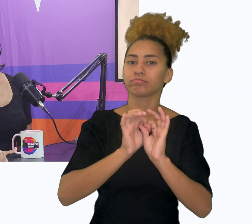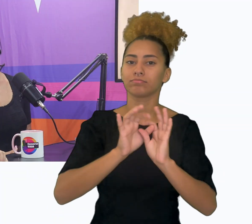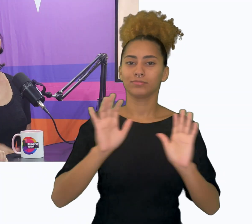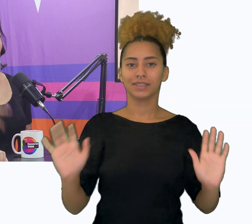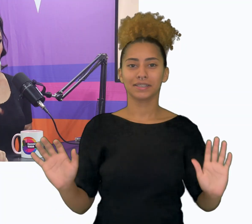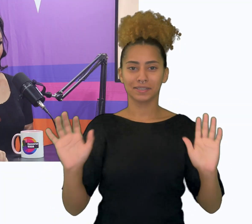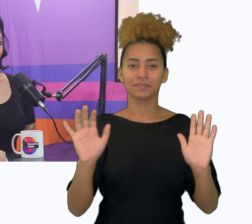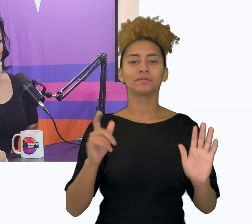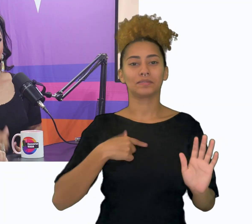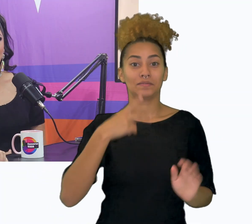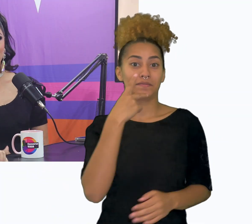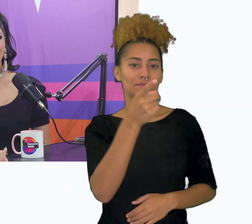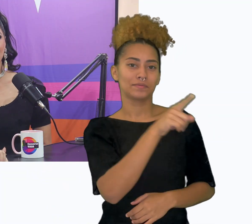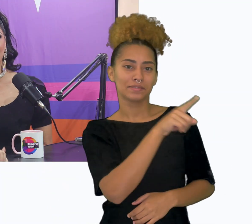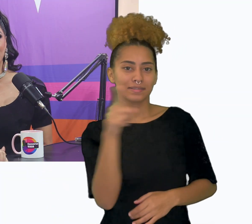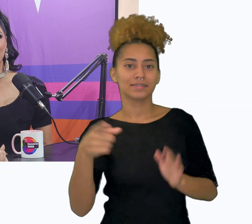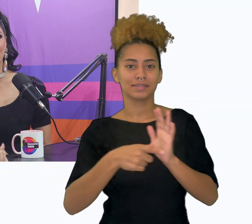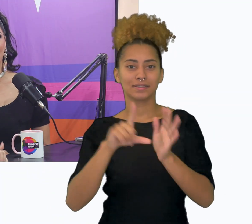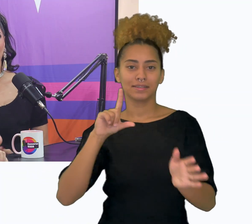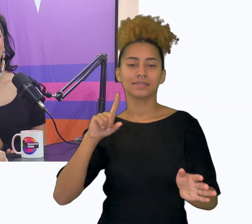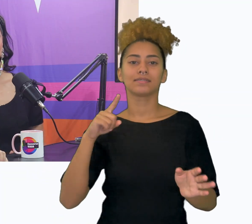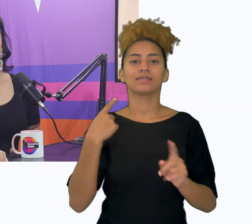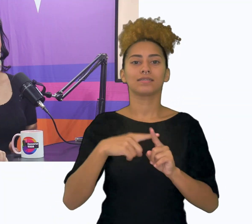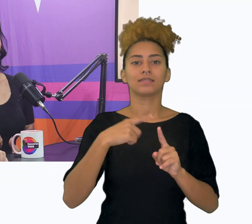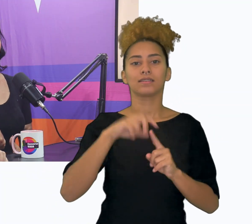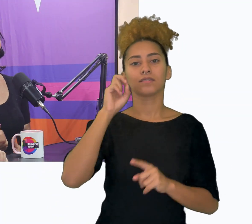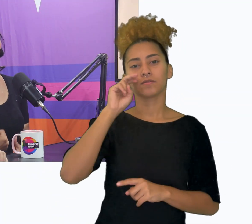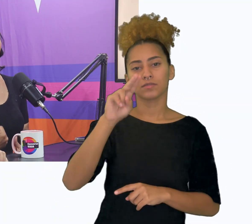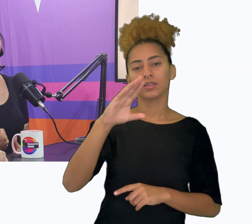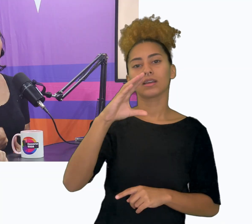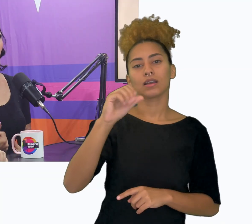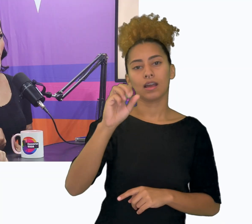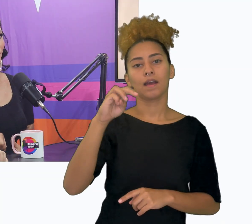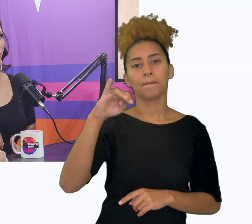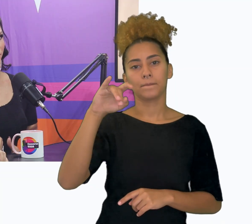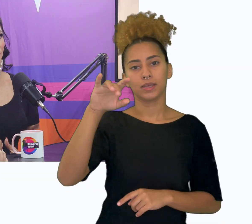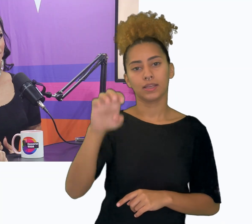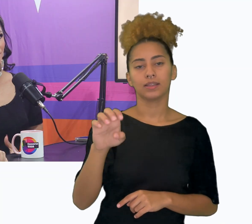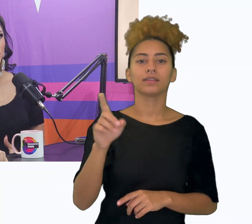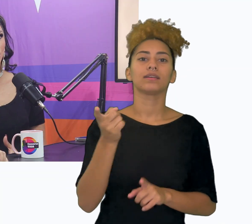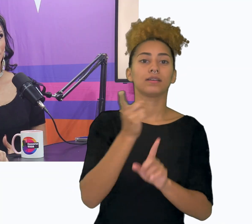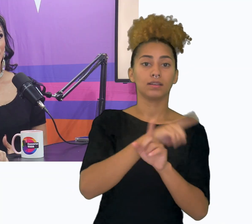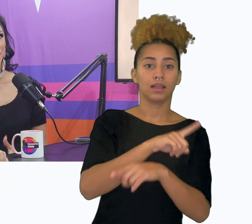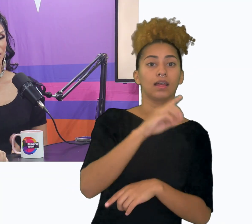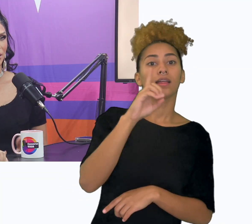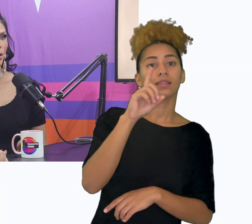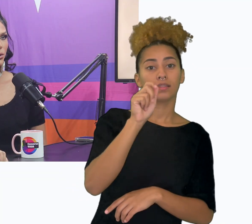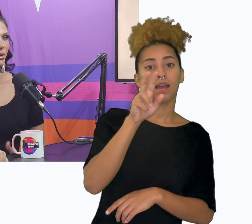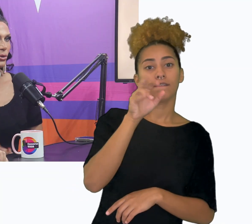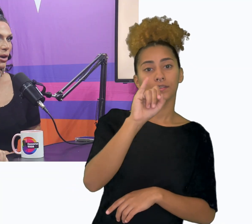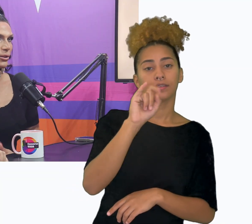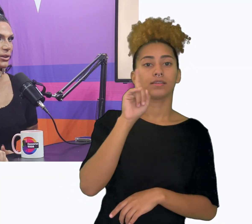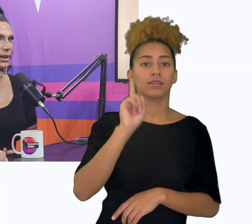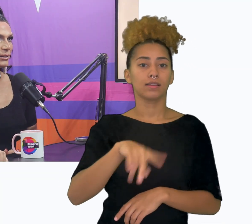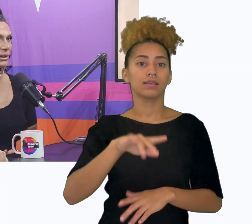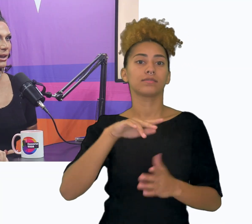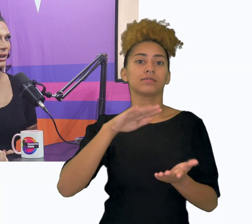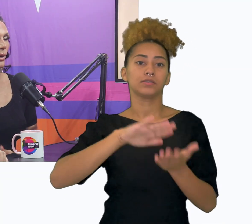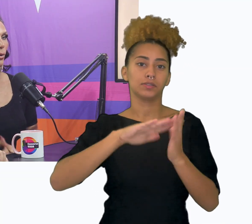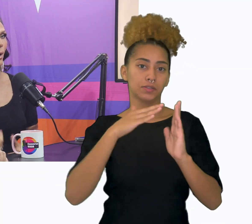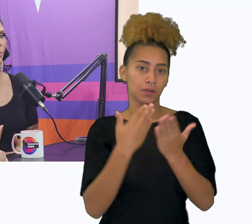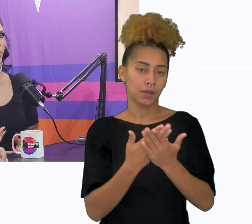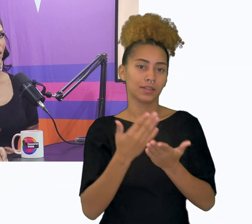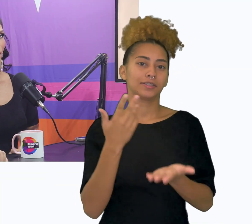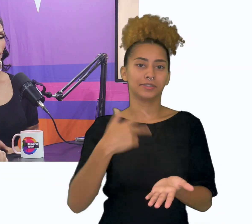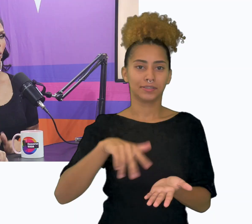assim? Eu disse até pra vocês antes que, assim, eu vi a Camille ainda como Davi fazendo a audição do colégio de dança, né?